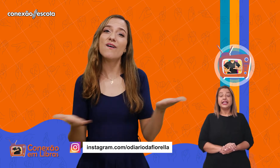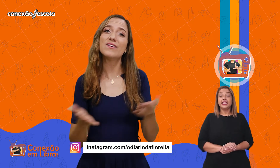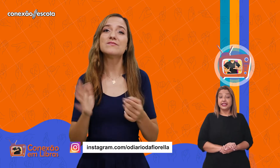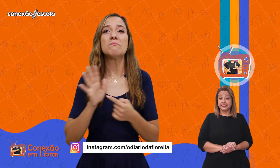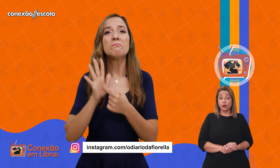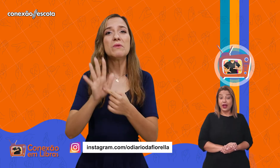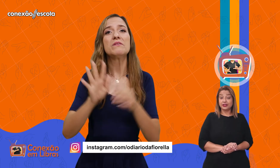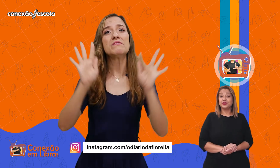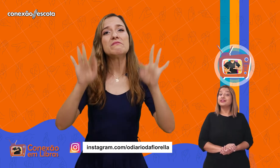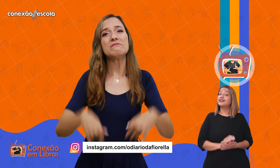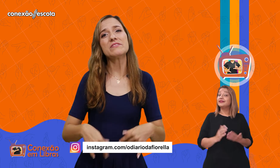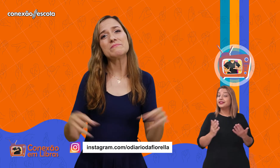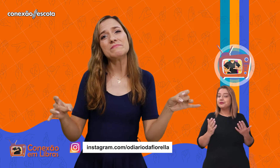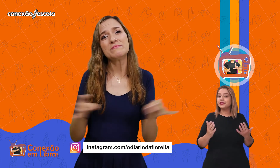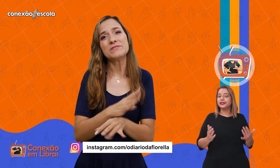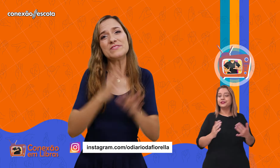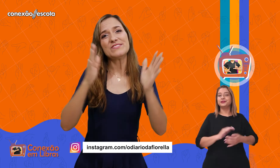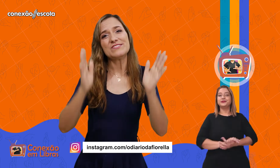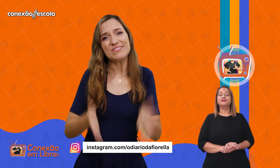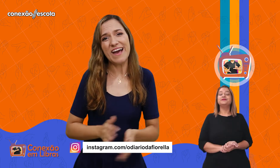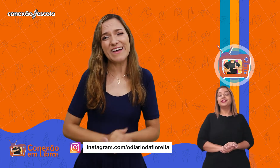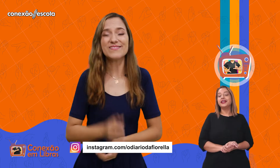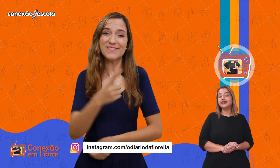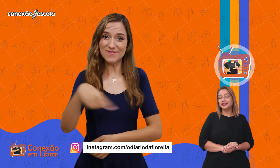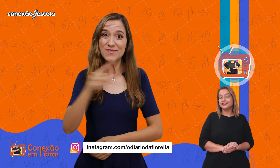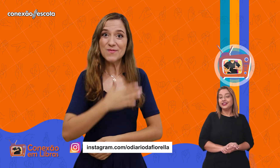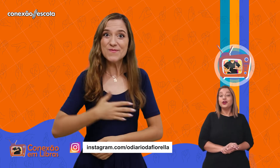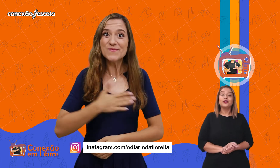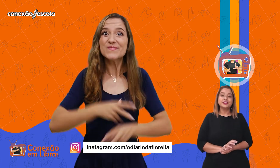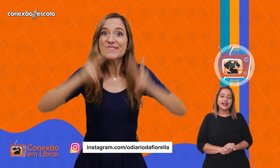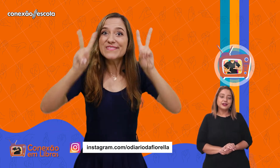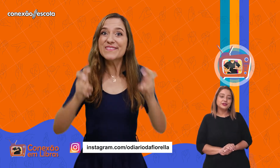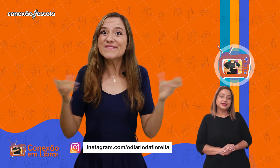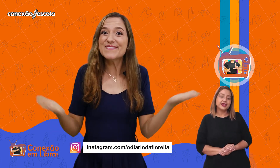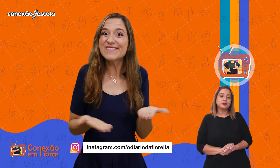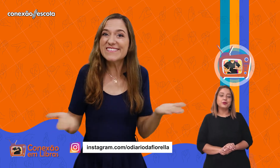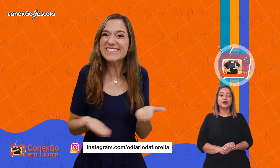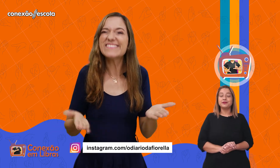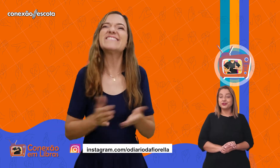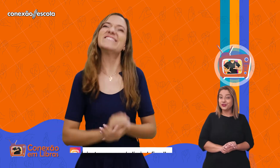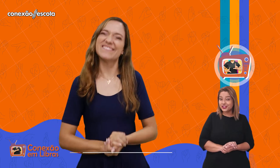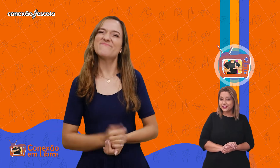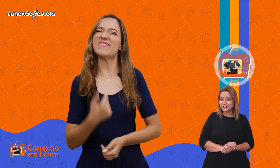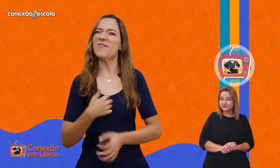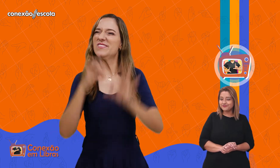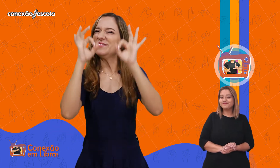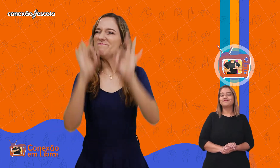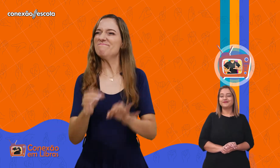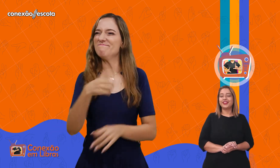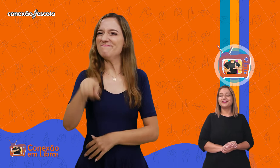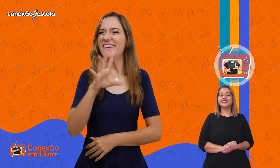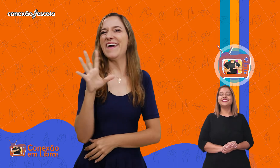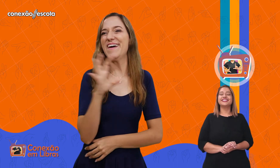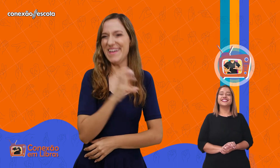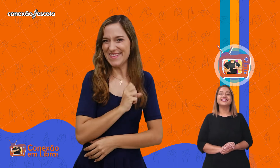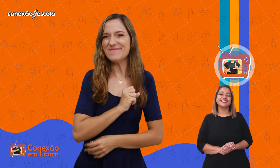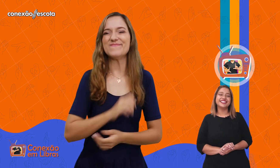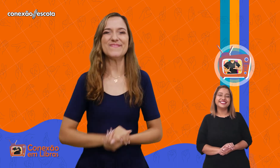Esse quadro está terminando. E aí, gostaram do tema do programa de hoje? Tenho certeza que sim.